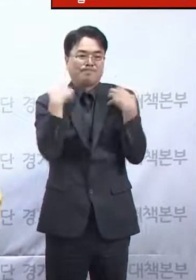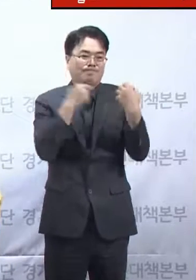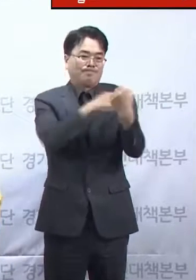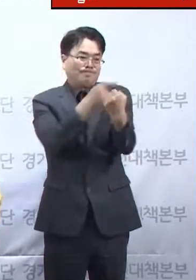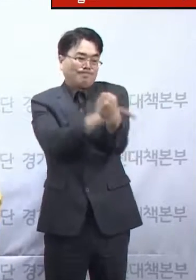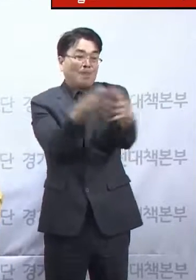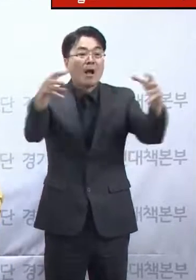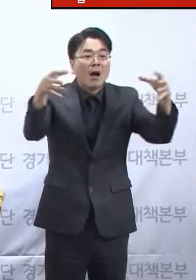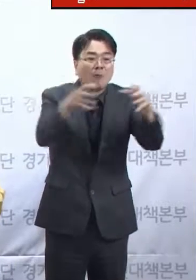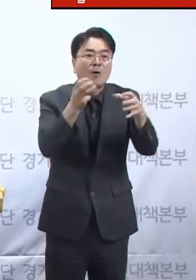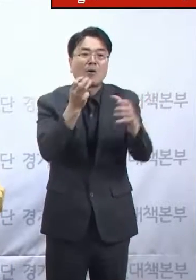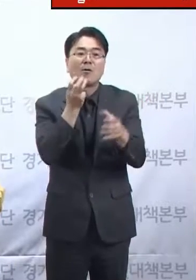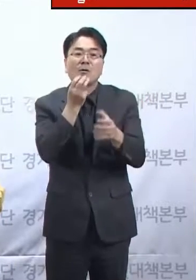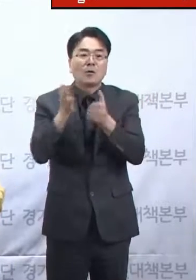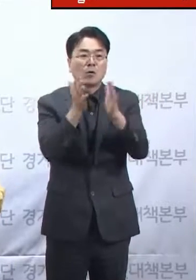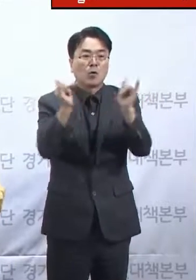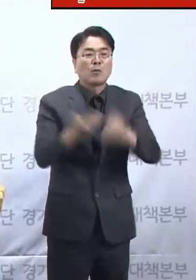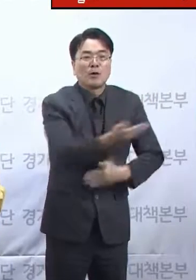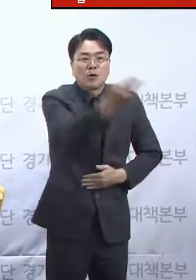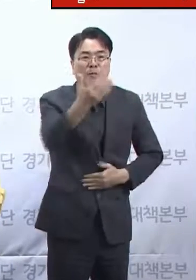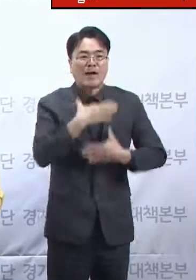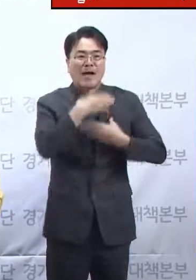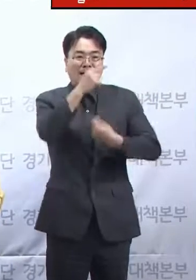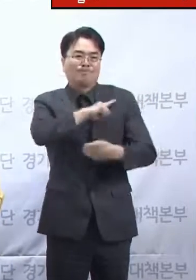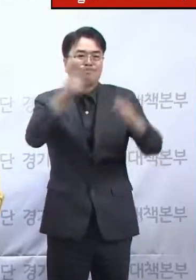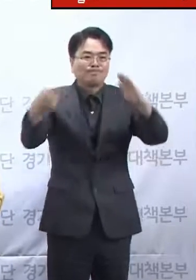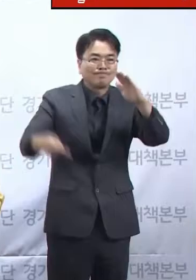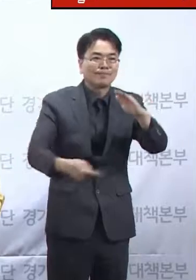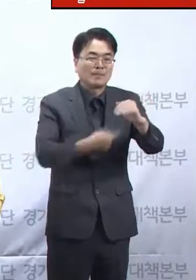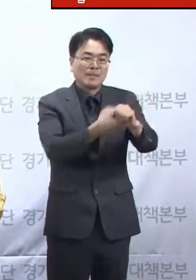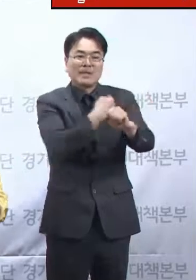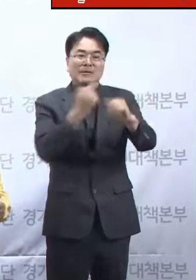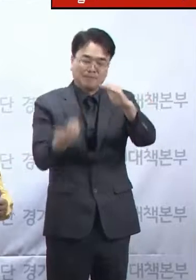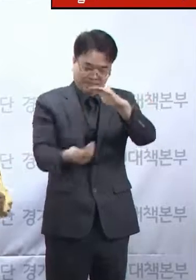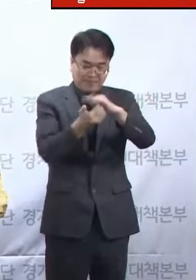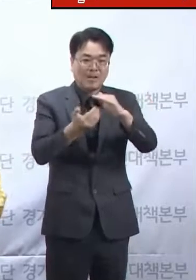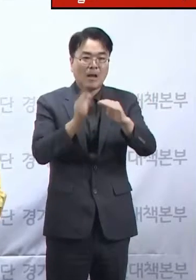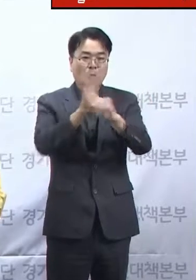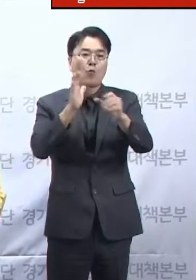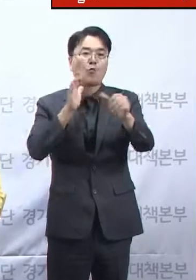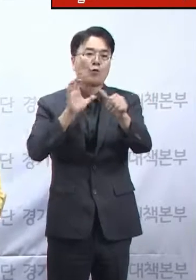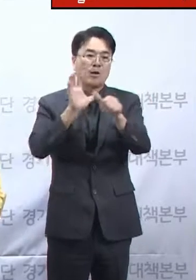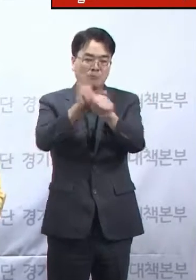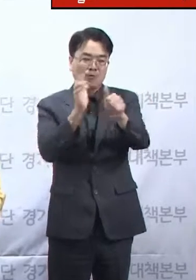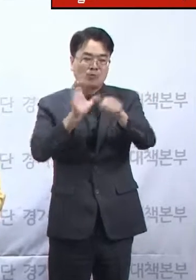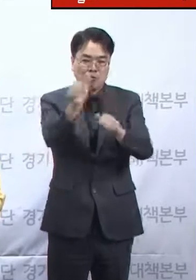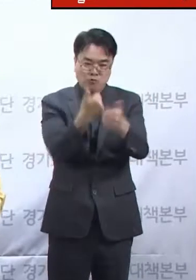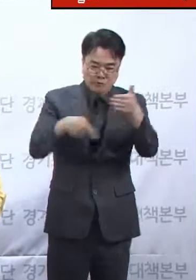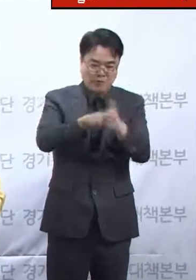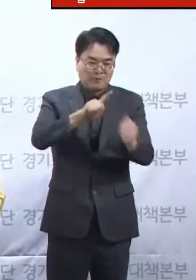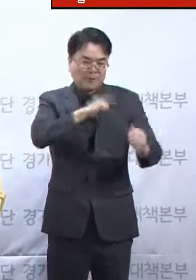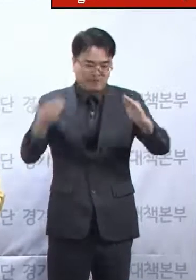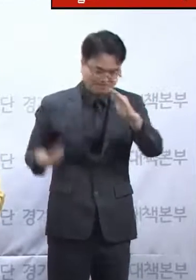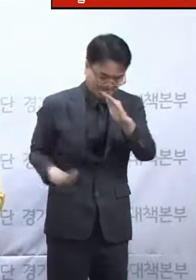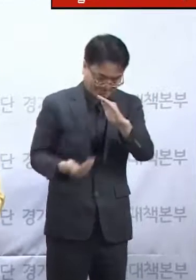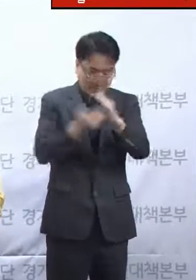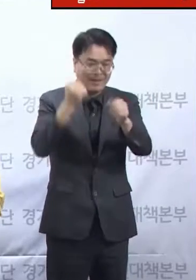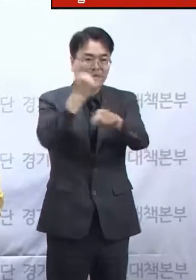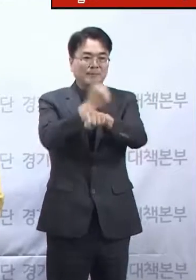합쳐서 도민 안전을 최우선으로 하여 코로나19 극복에 최선을 다하겠습니다.